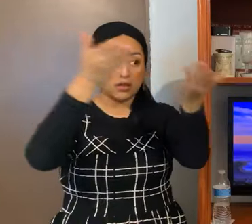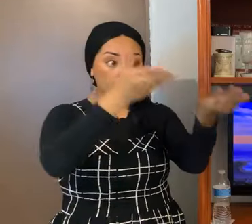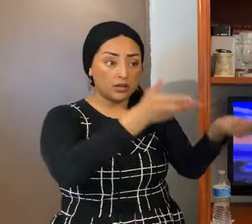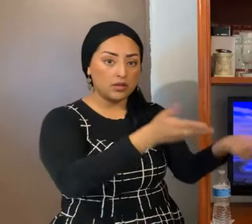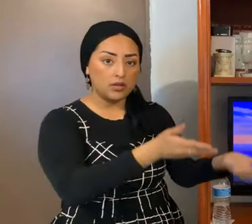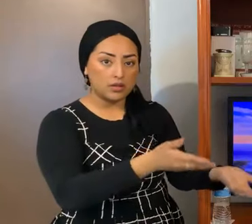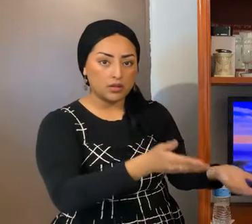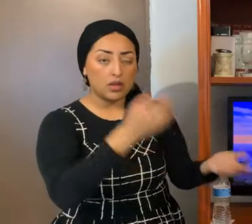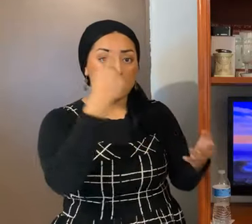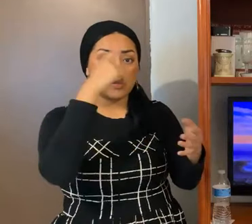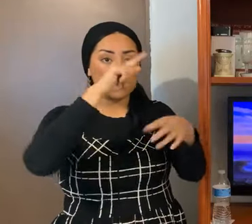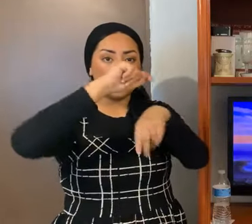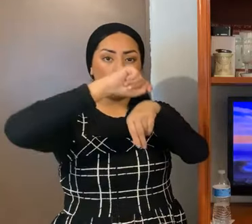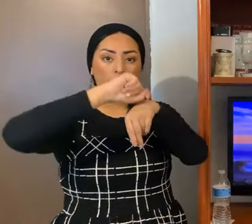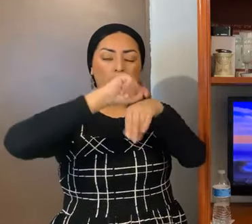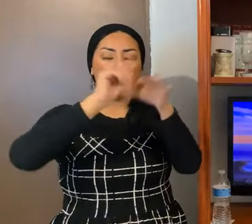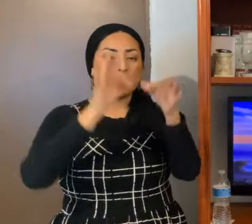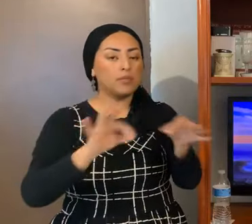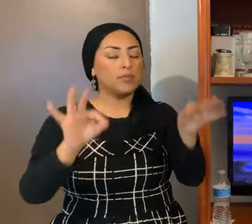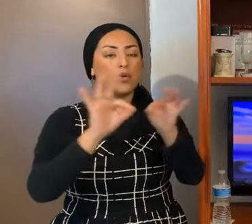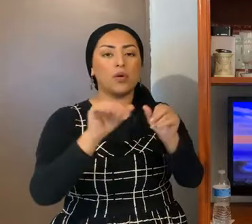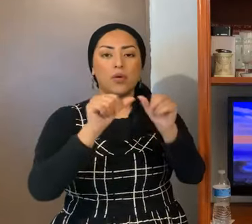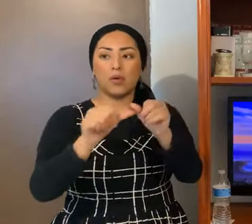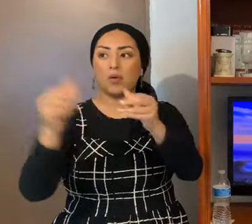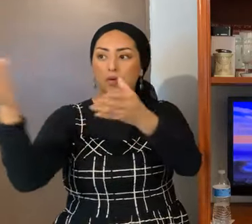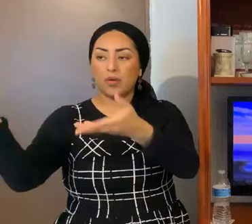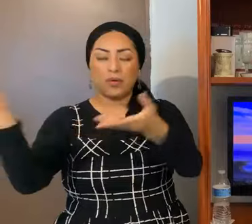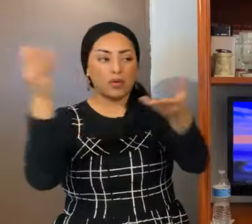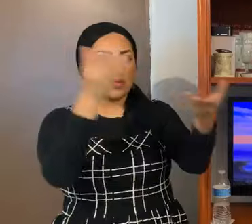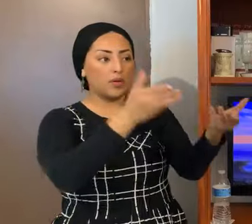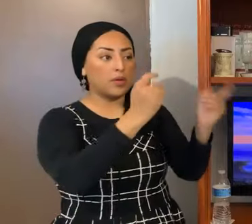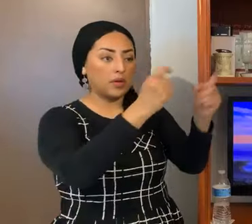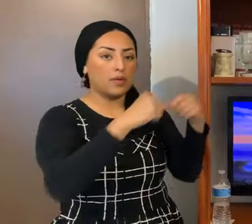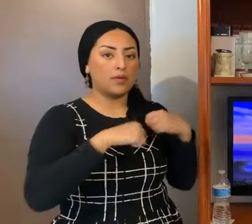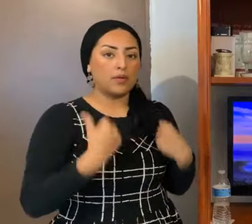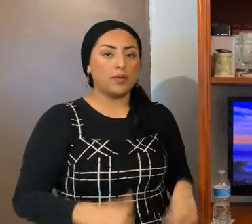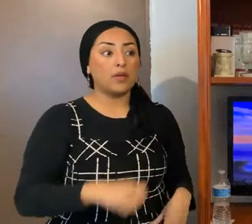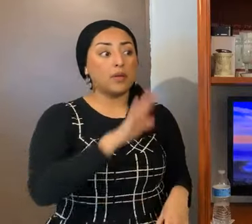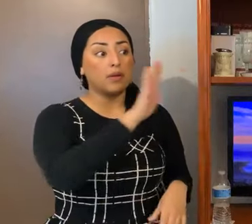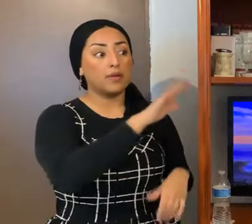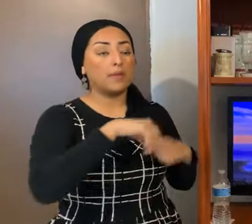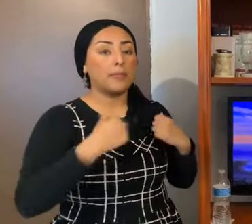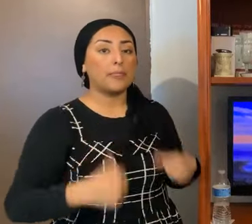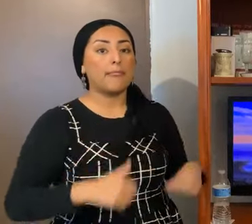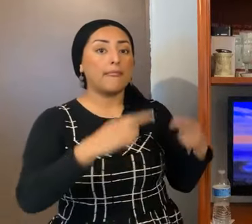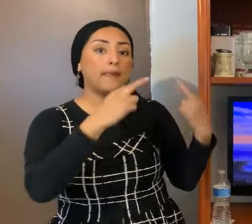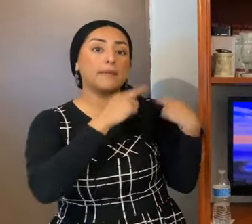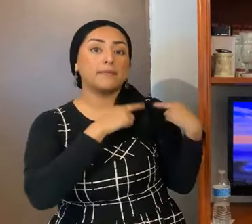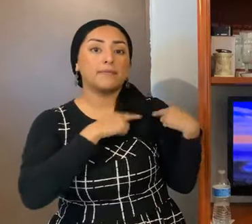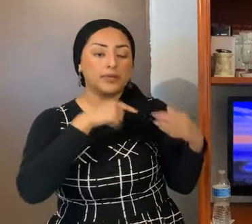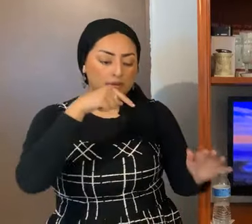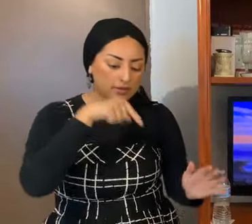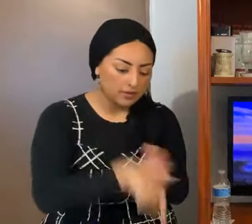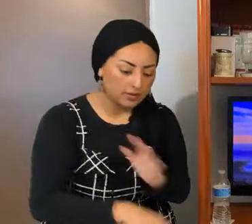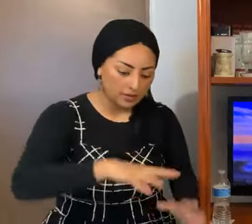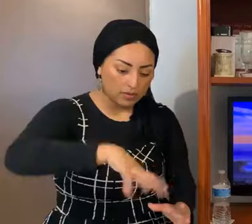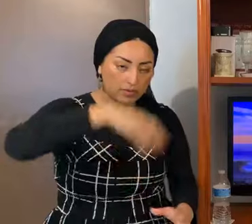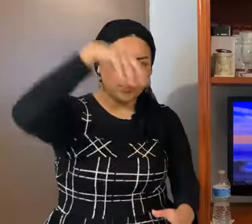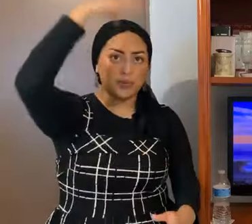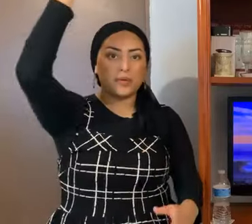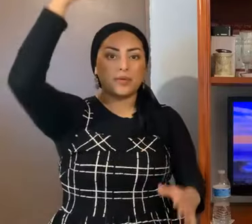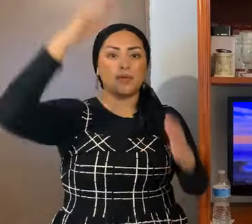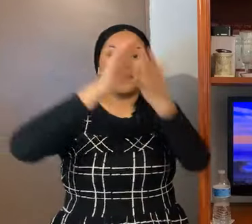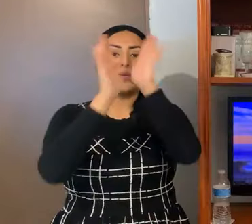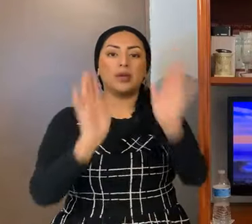del campo, para que los traigan a la puerta del Mishkan de reunión, al Cohen, y sacrifiquen ellos sacrificios de Shalom a